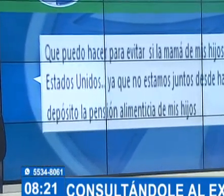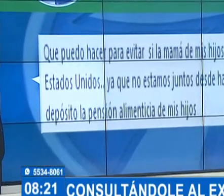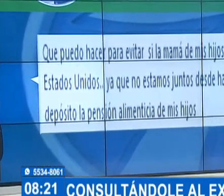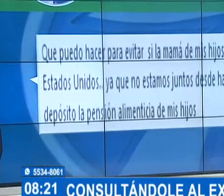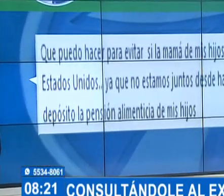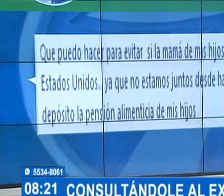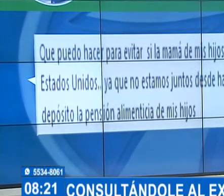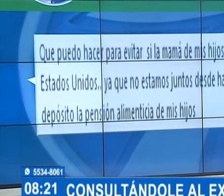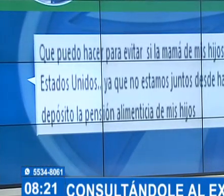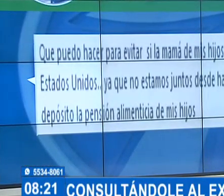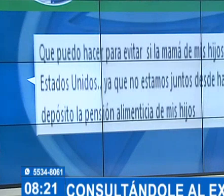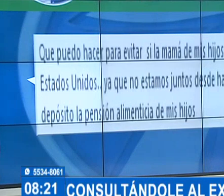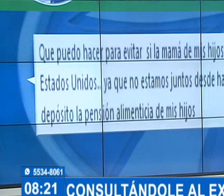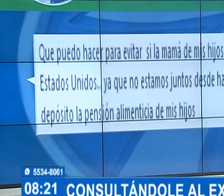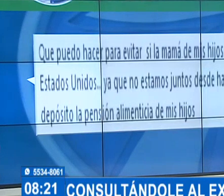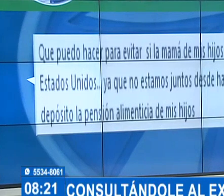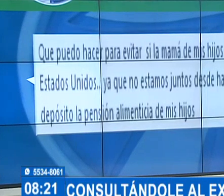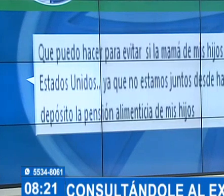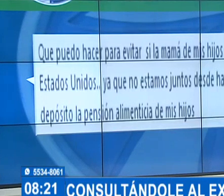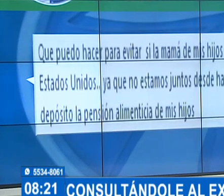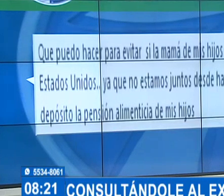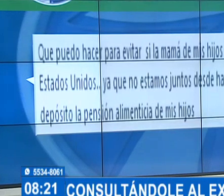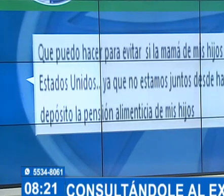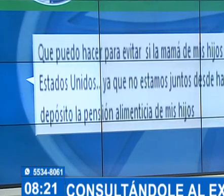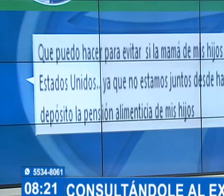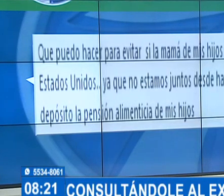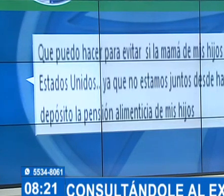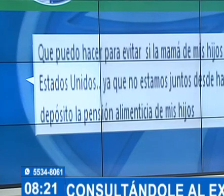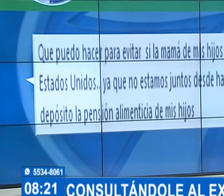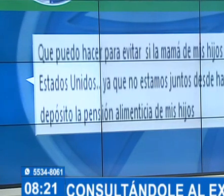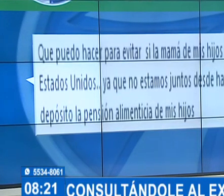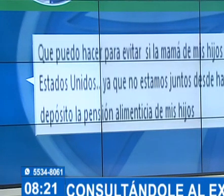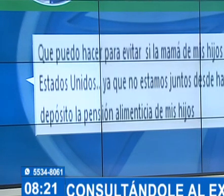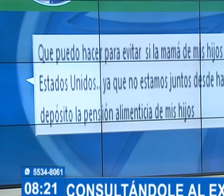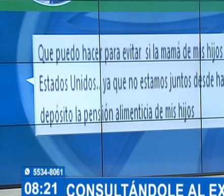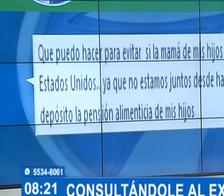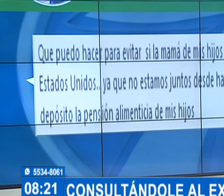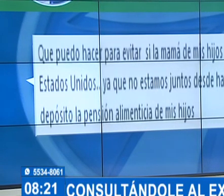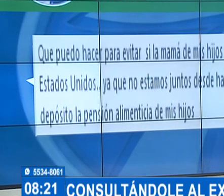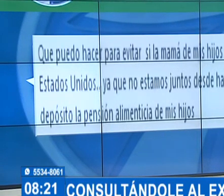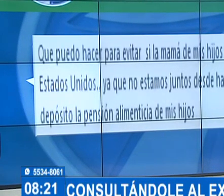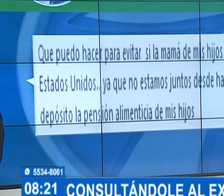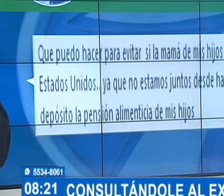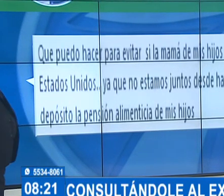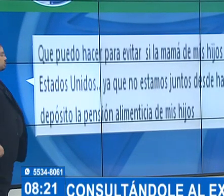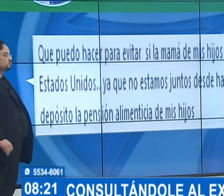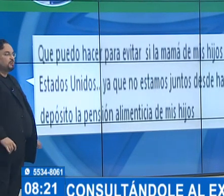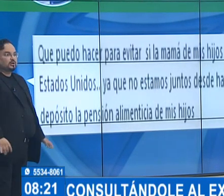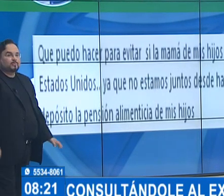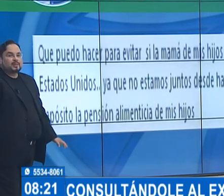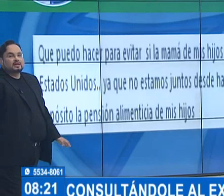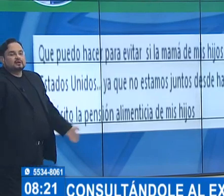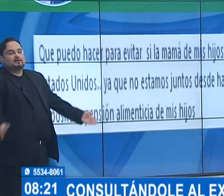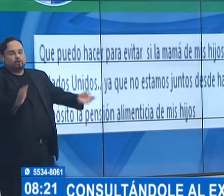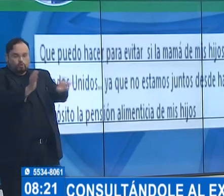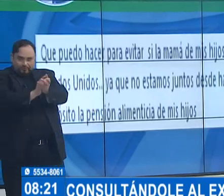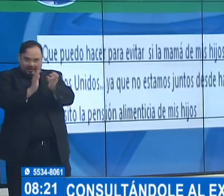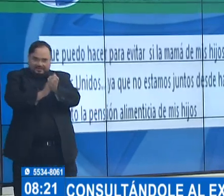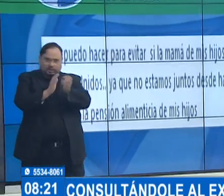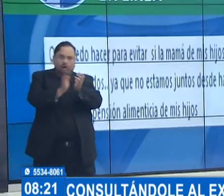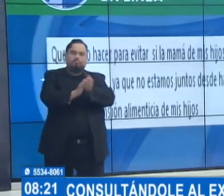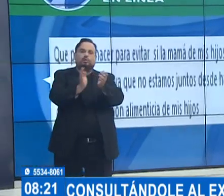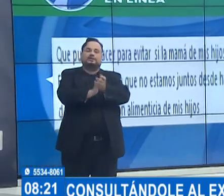Estados Unidos, ya que no estamos juntos desde hace 7 años y además deposito la pensión de alimento de mis hijos. Bueno,